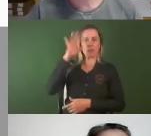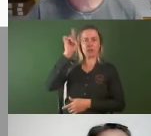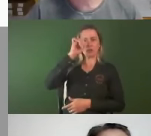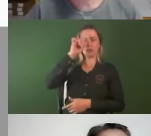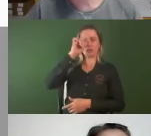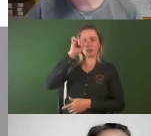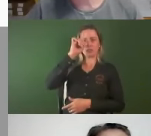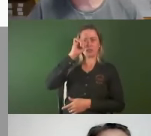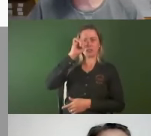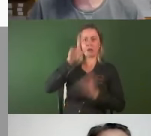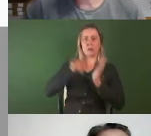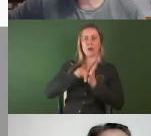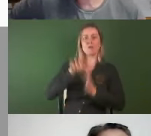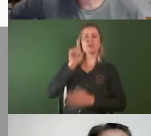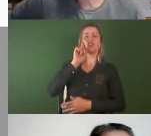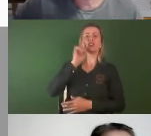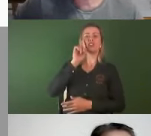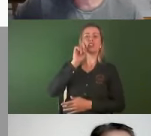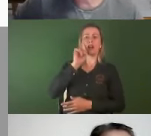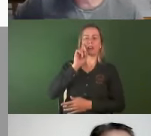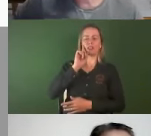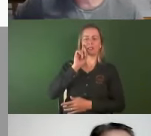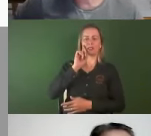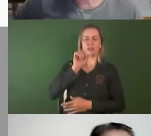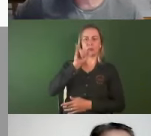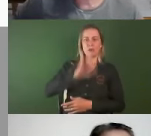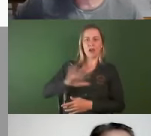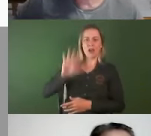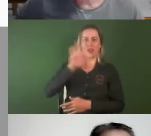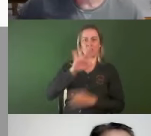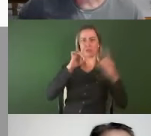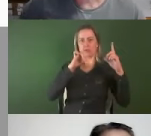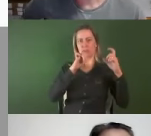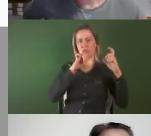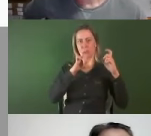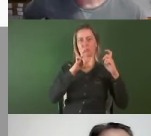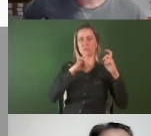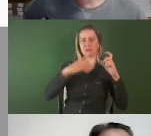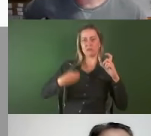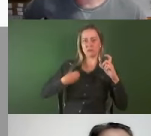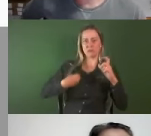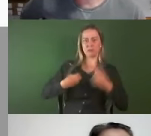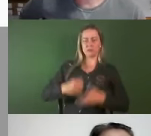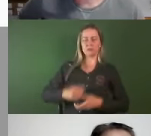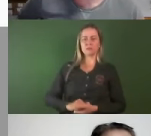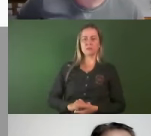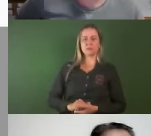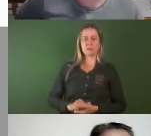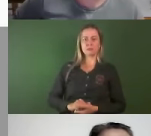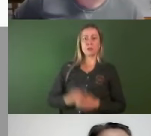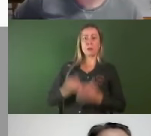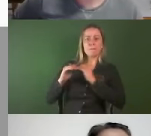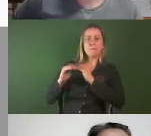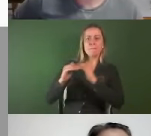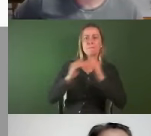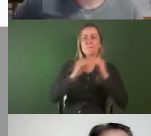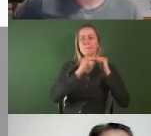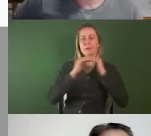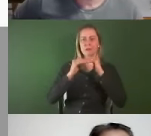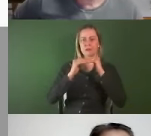de um cotidiano de cidade, é uma imagem, para mim, muito fotográfica. Muito seguindo um padrão que os fotógrafos vão